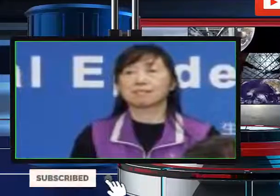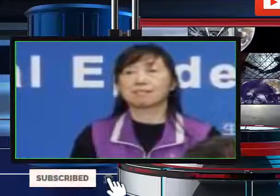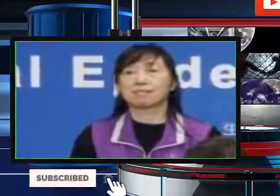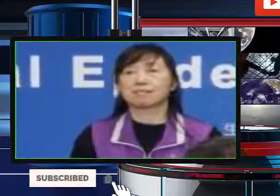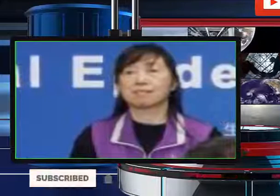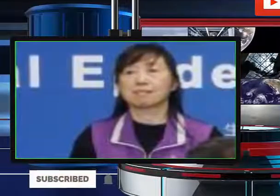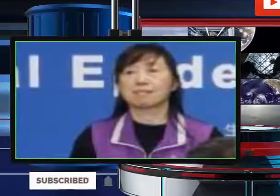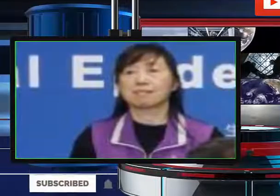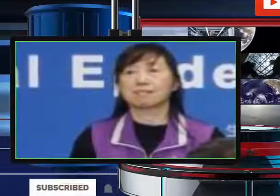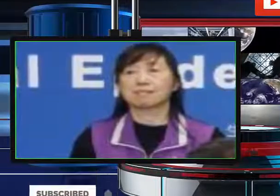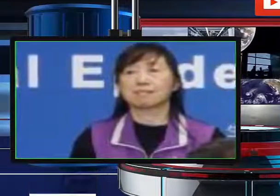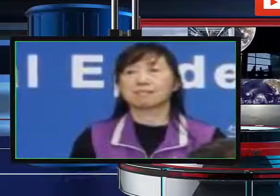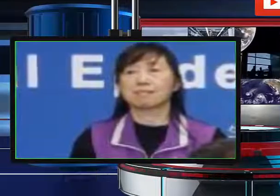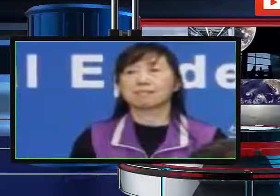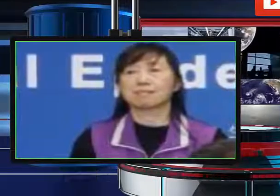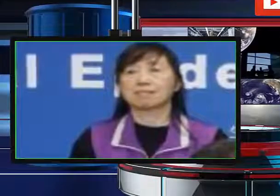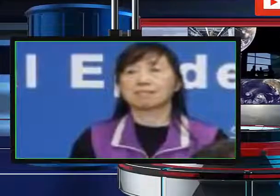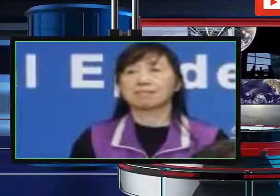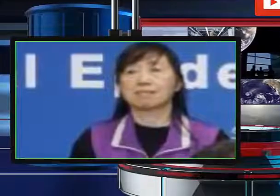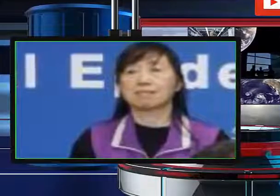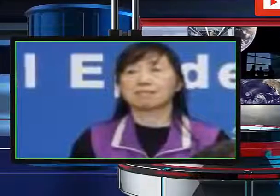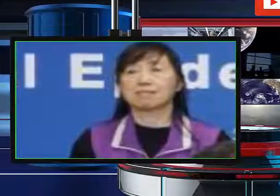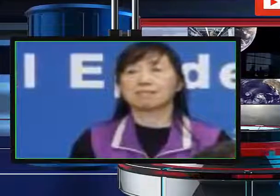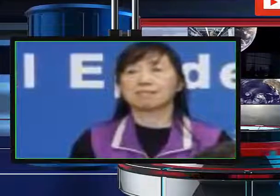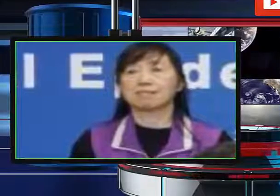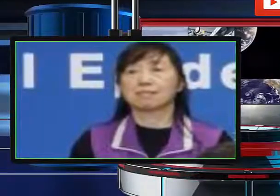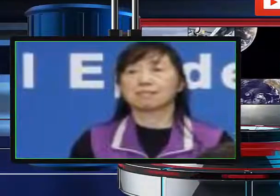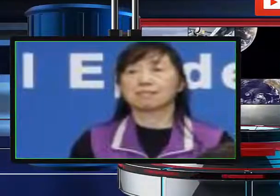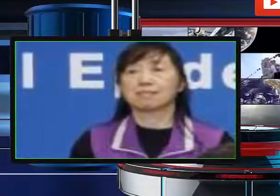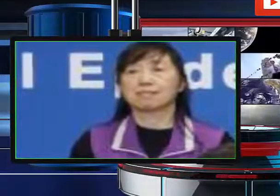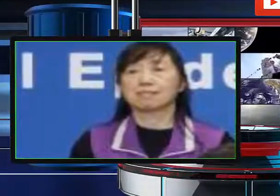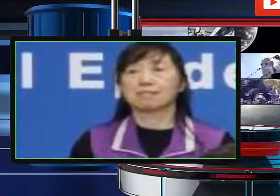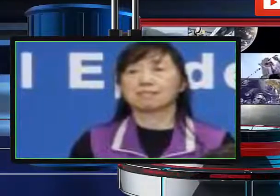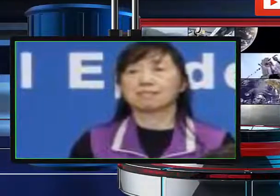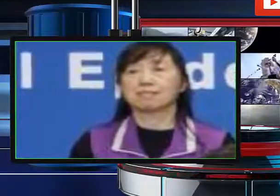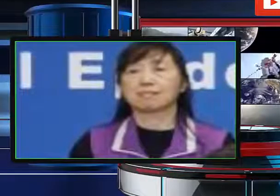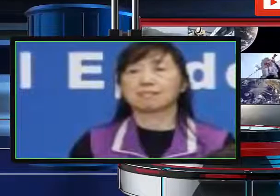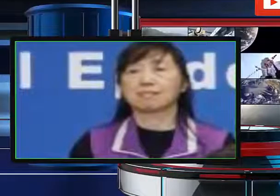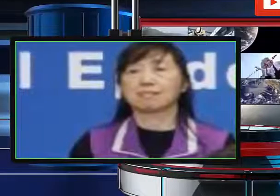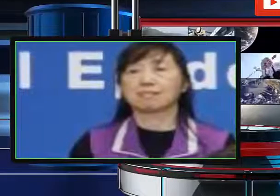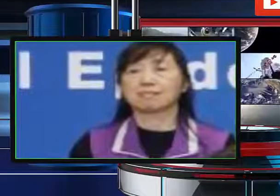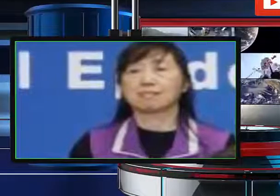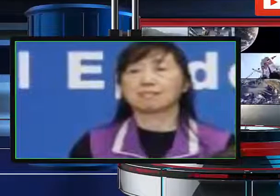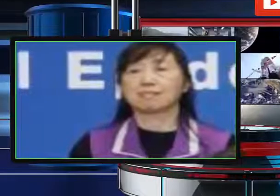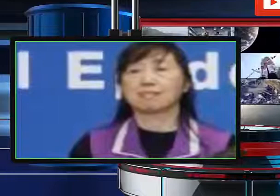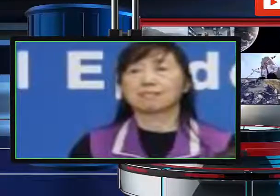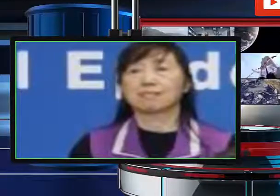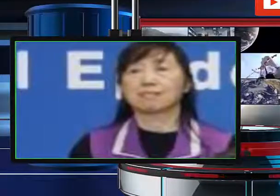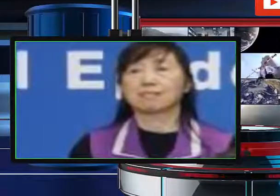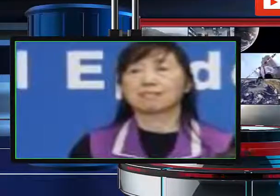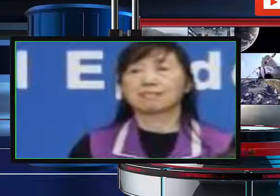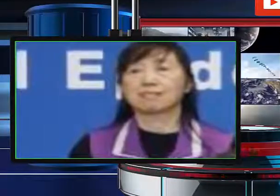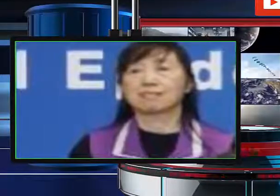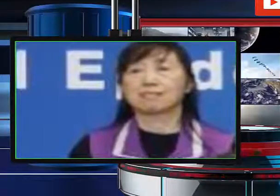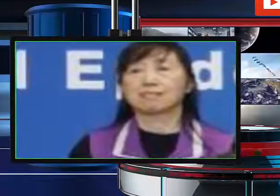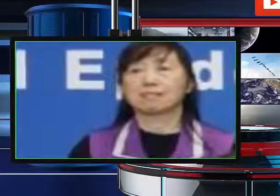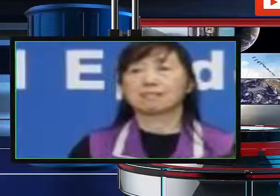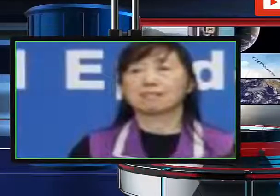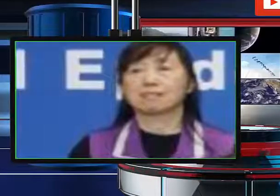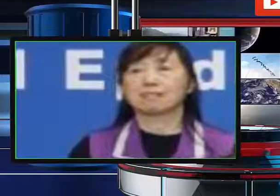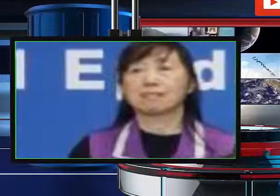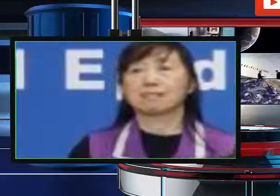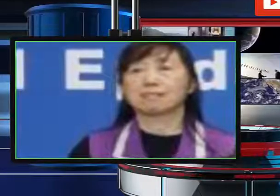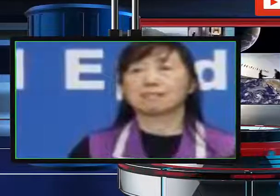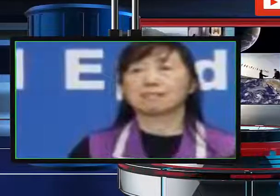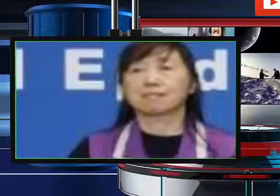例，其中第34例个案为50多岁退休女性，平常少外出，近期无国外